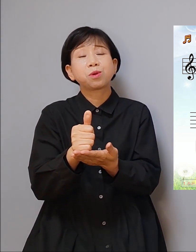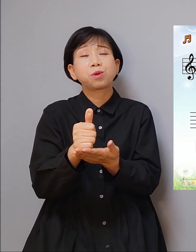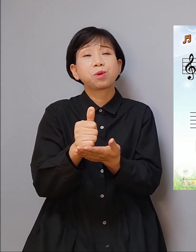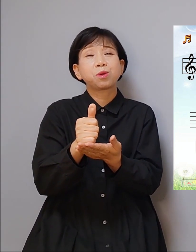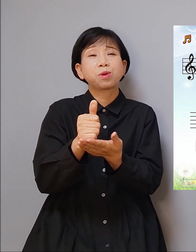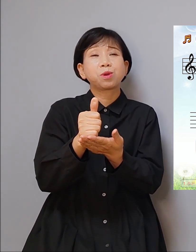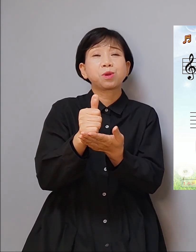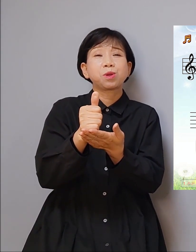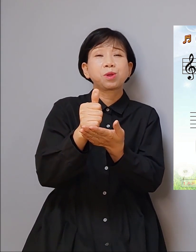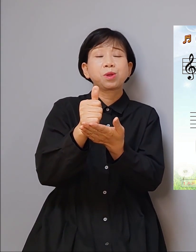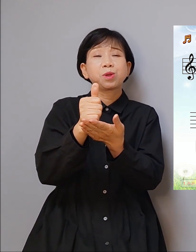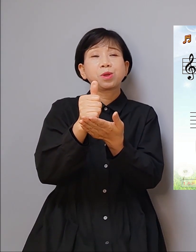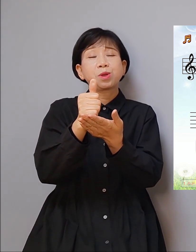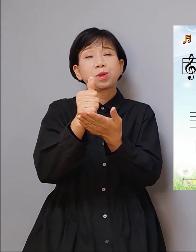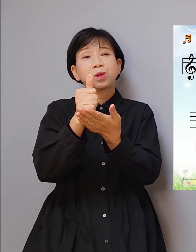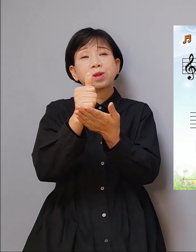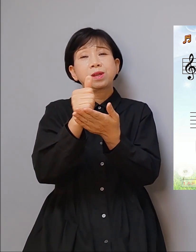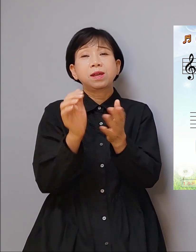그리스도.